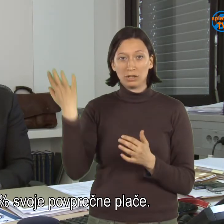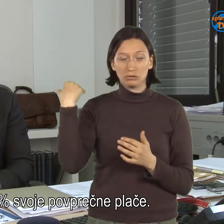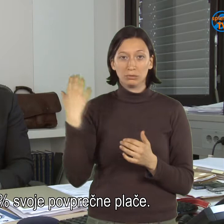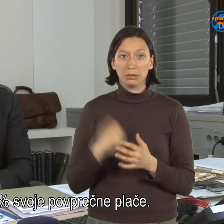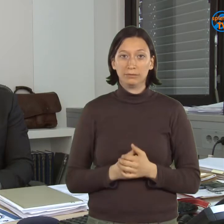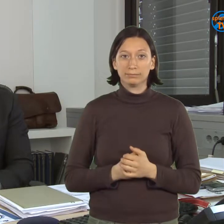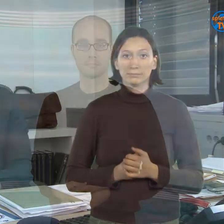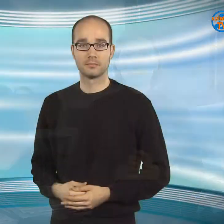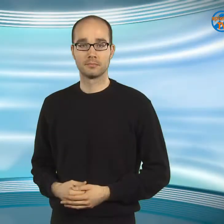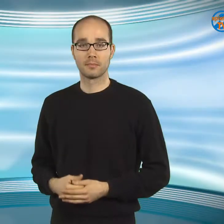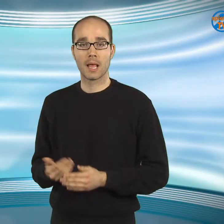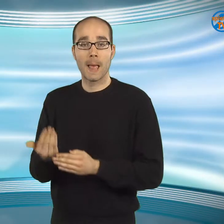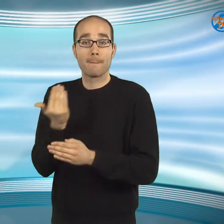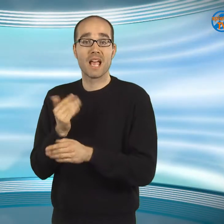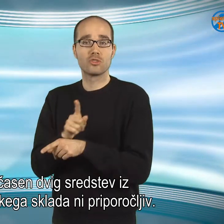plače.